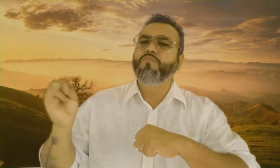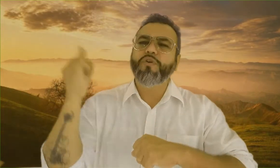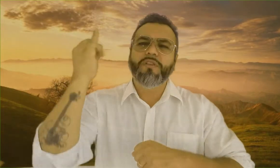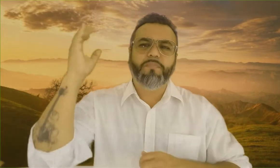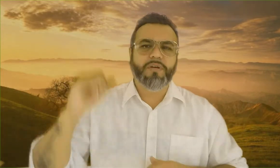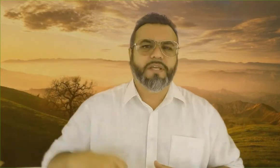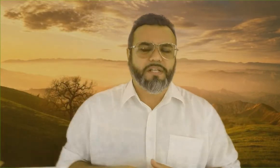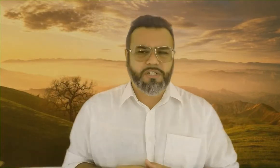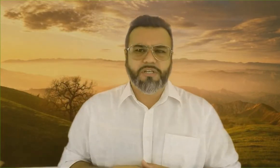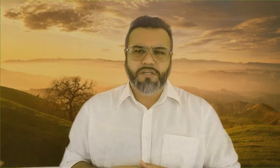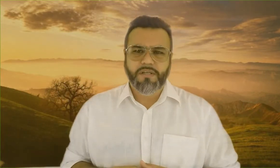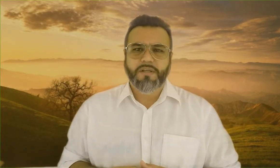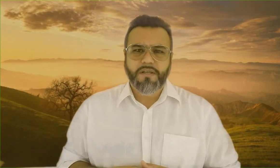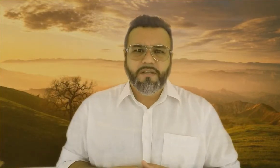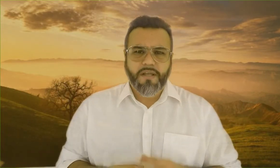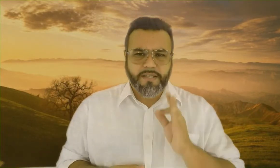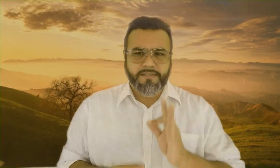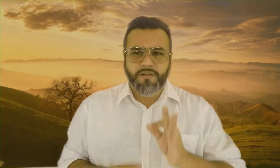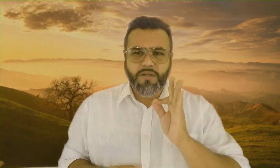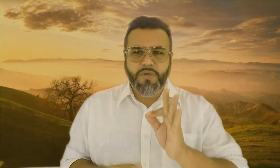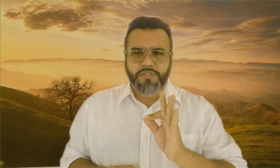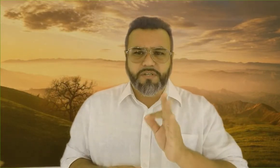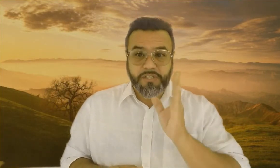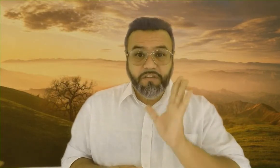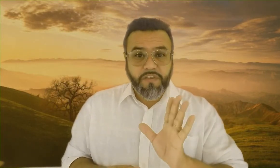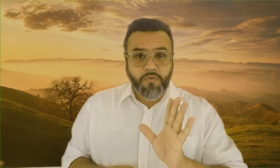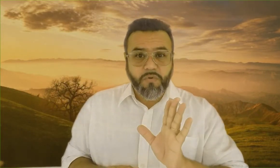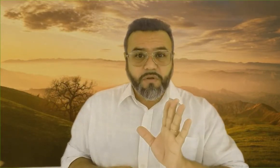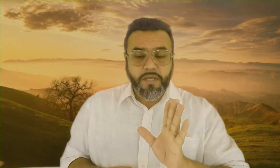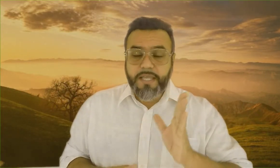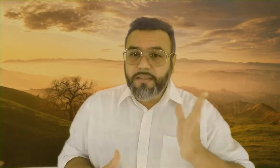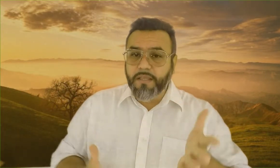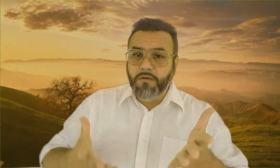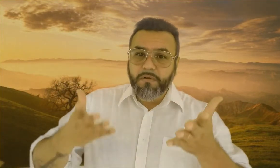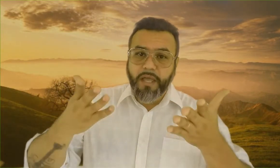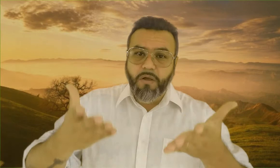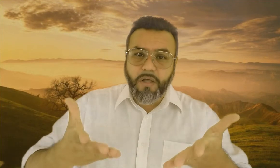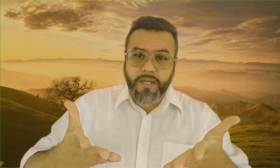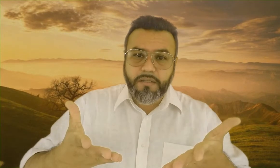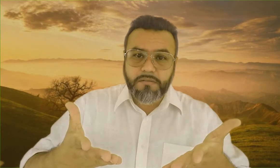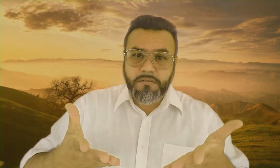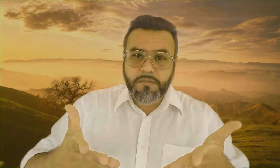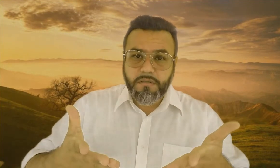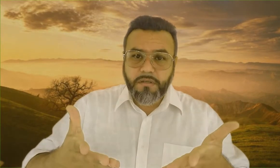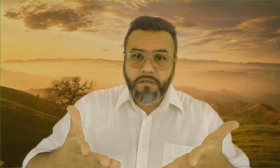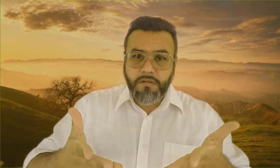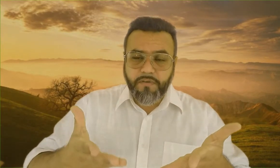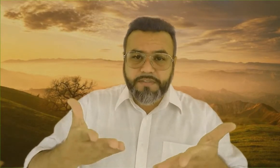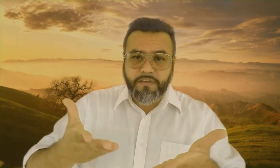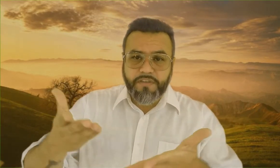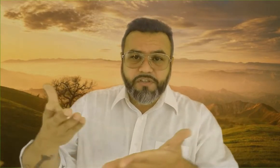muito importante. A questão linguística, já viu? Então é hora você investir